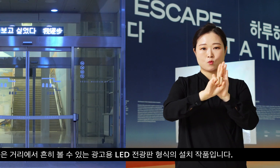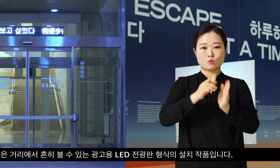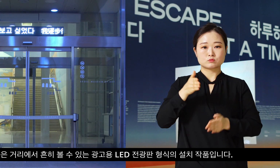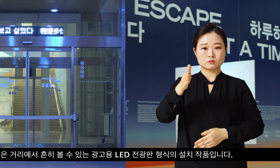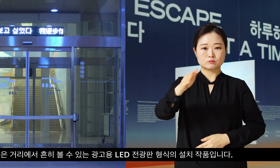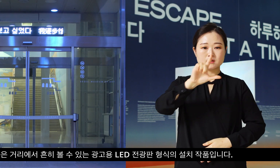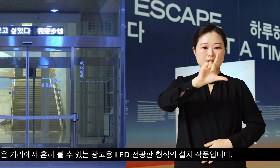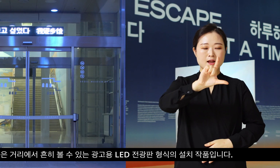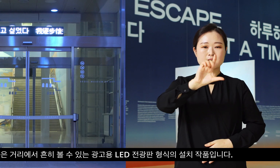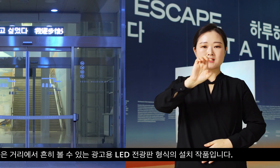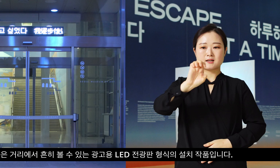작품입니다.